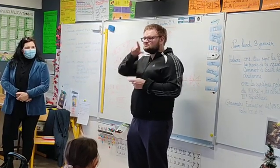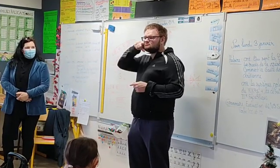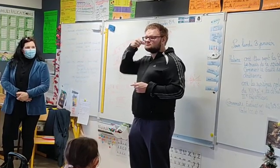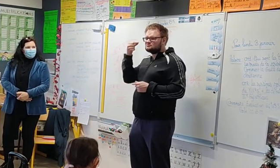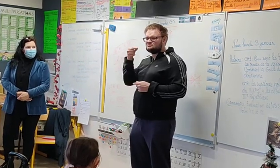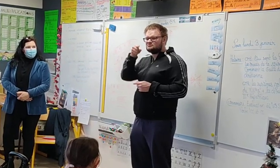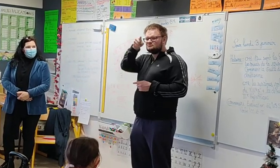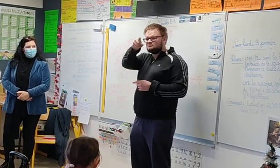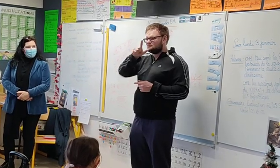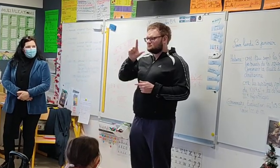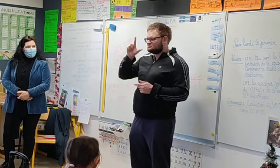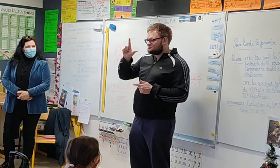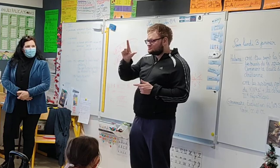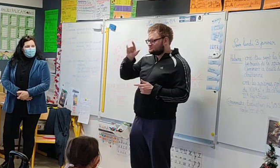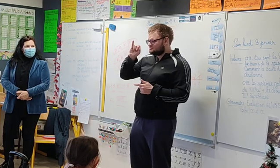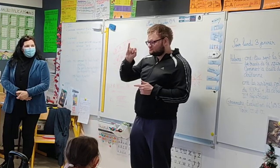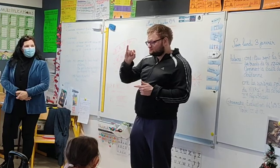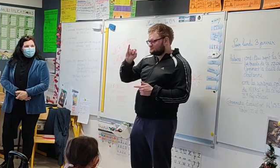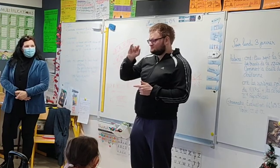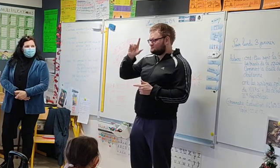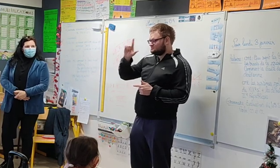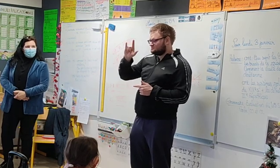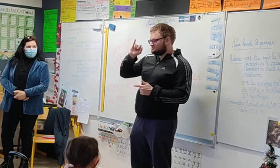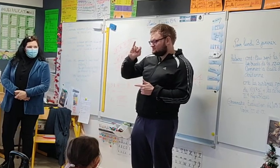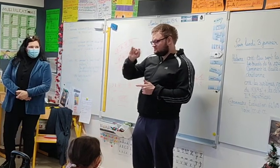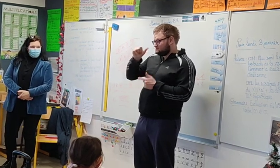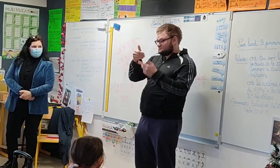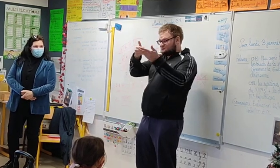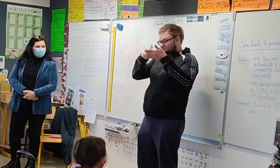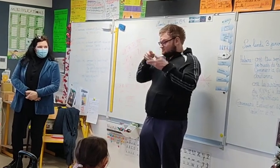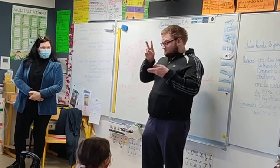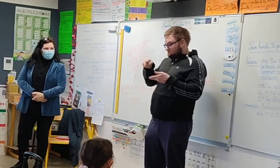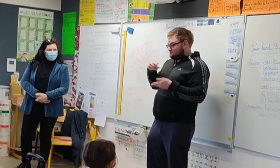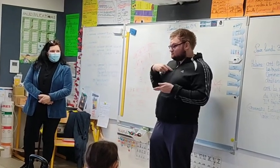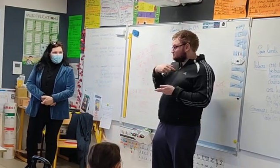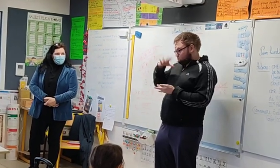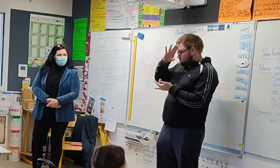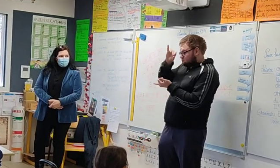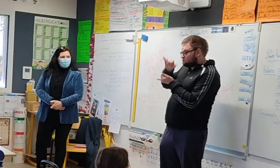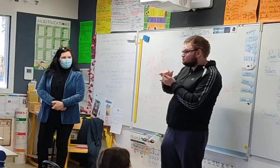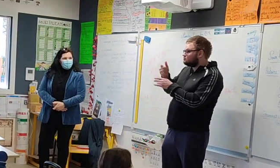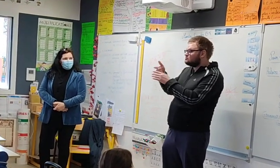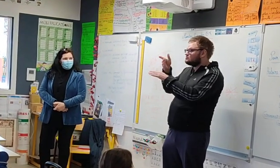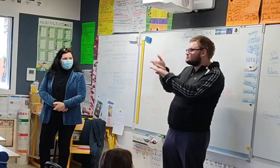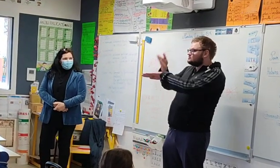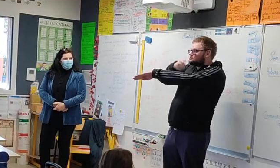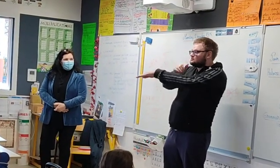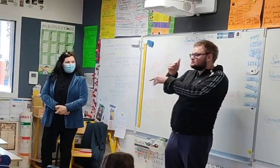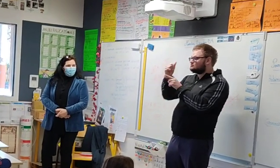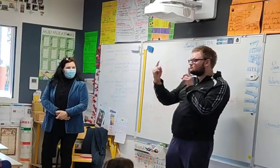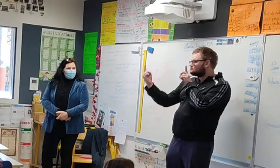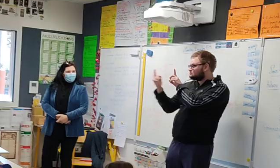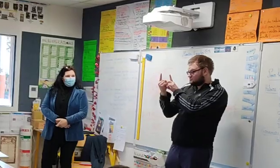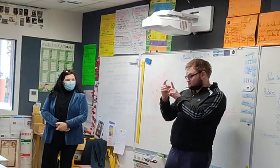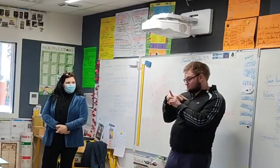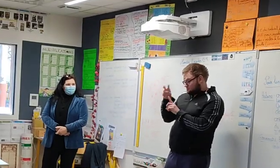venais à l'école ici. Et j'ai rencontré Lilian, au village, qui m'a proposé